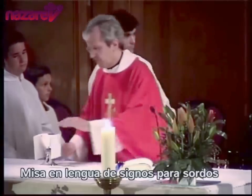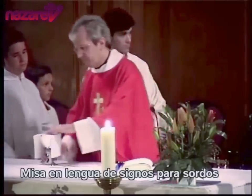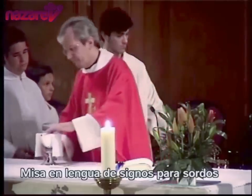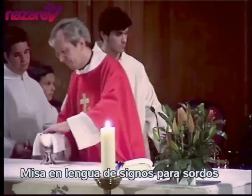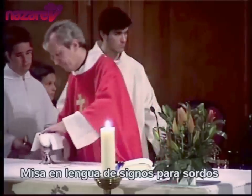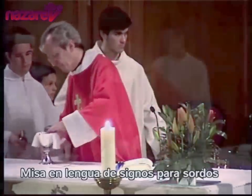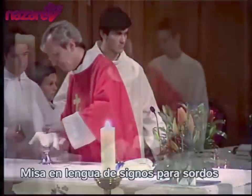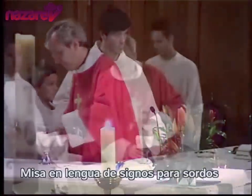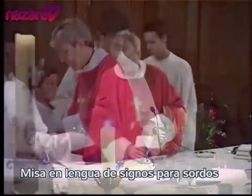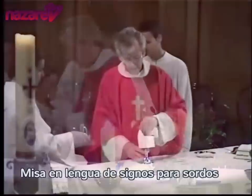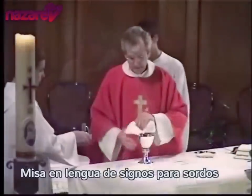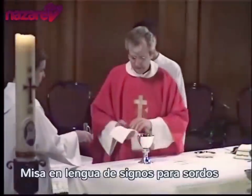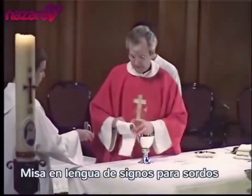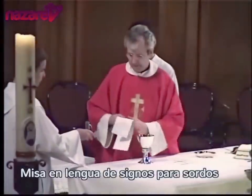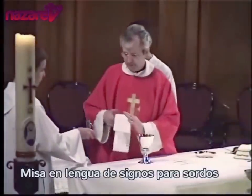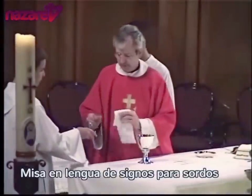siempre, Señor.